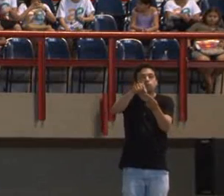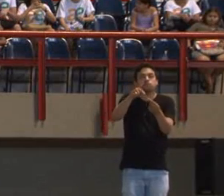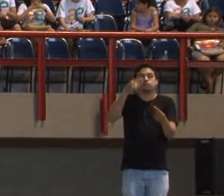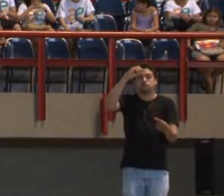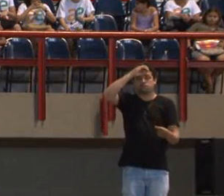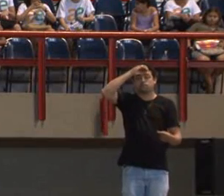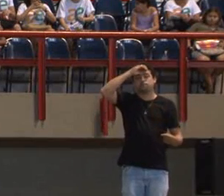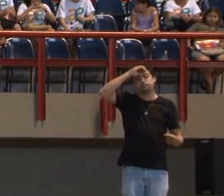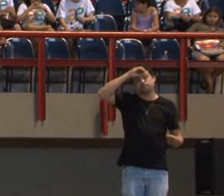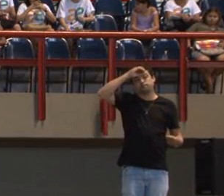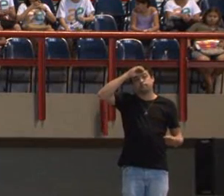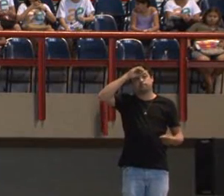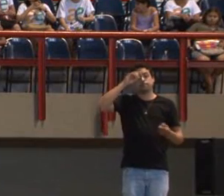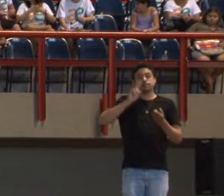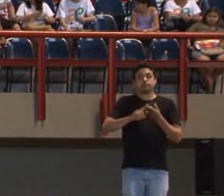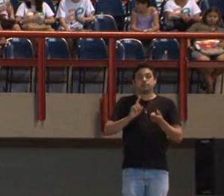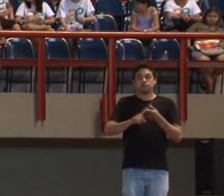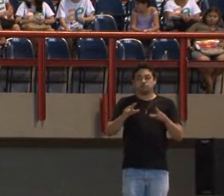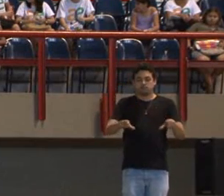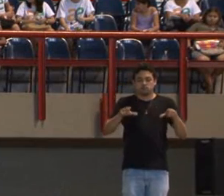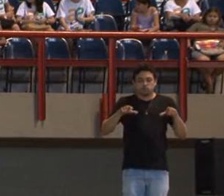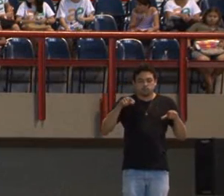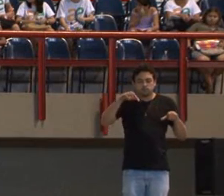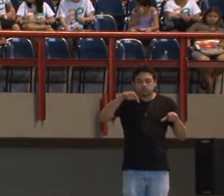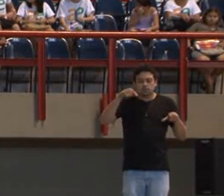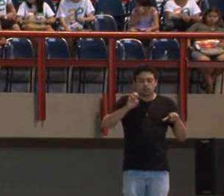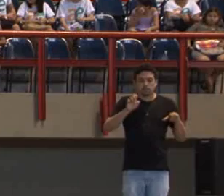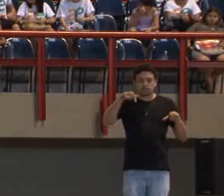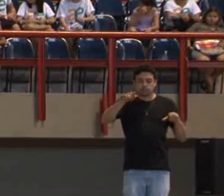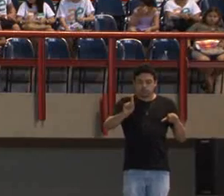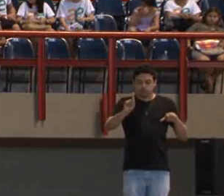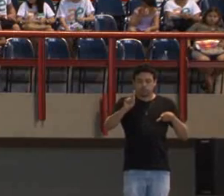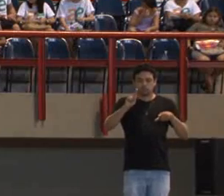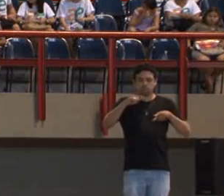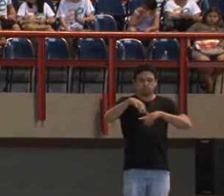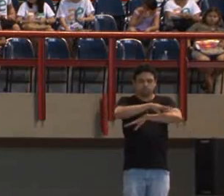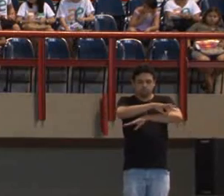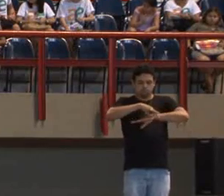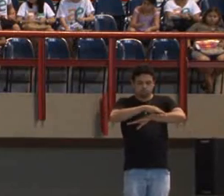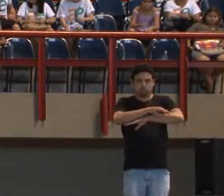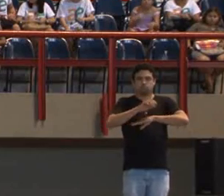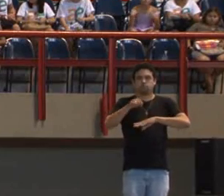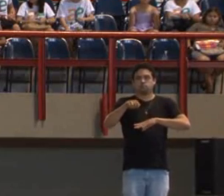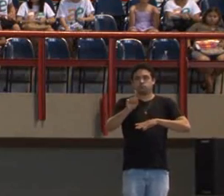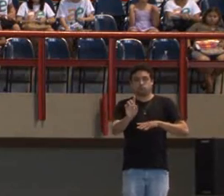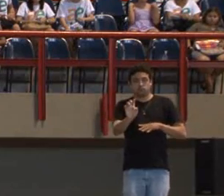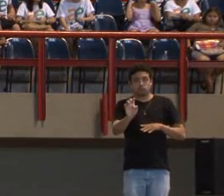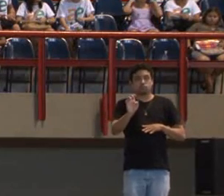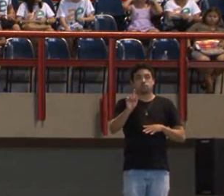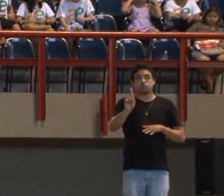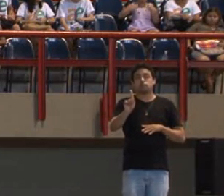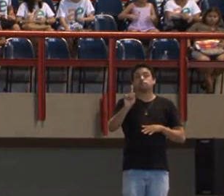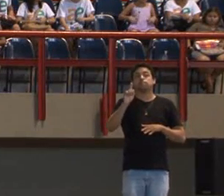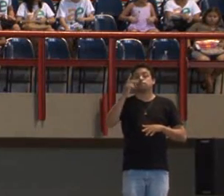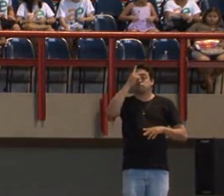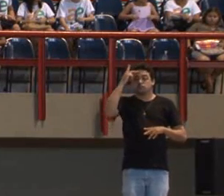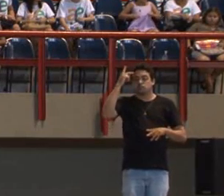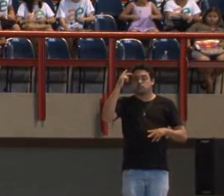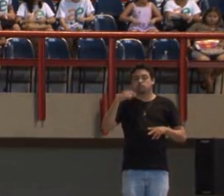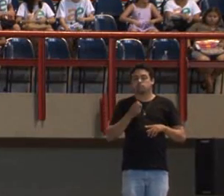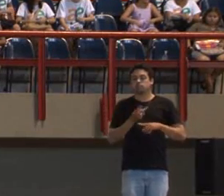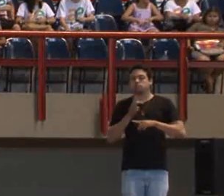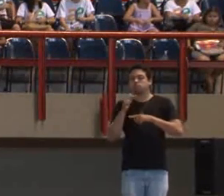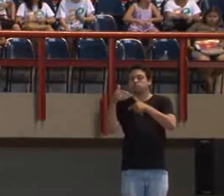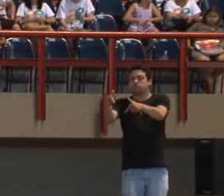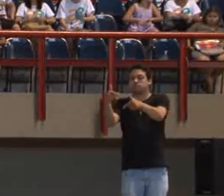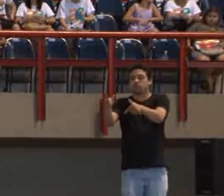servir. Principalmente se fosse um diploma de engenheiro. Tem histórias e mais histórias dos engenheiros que iam